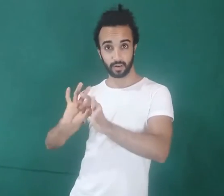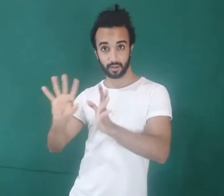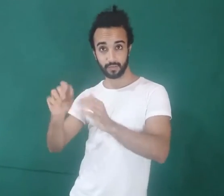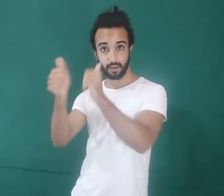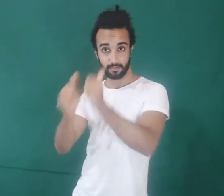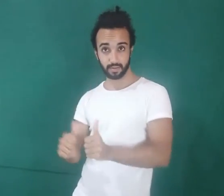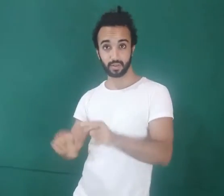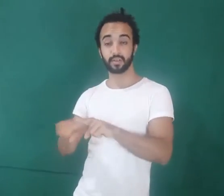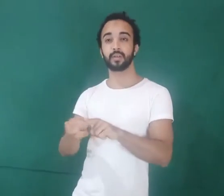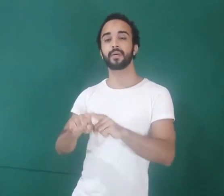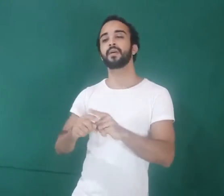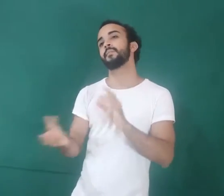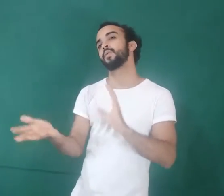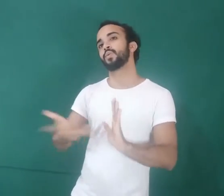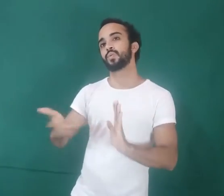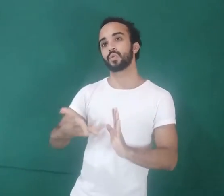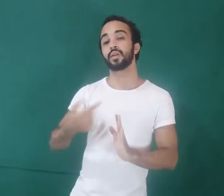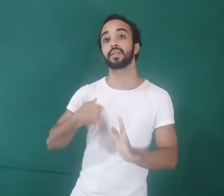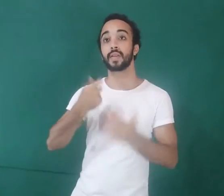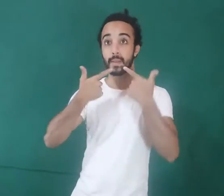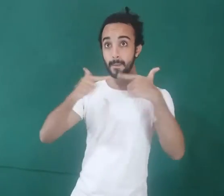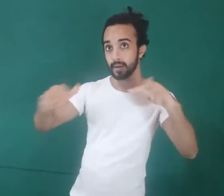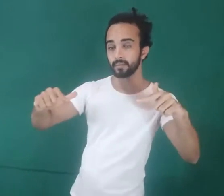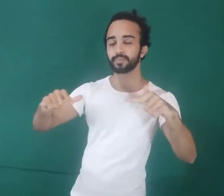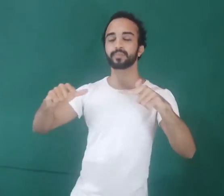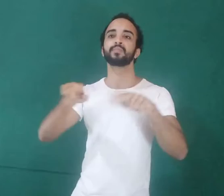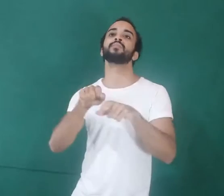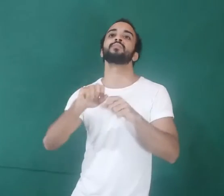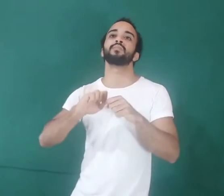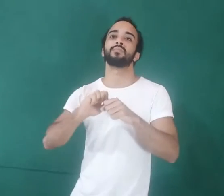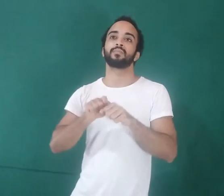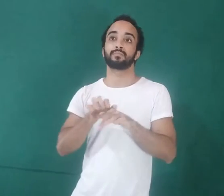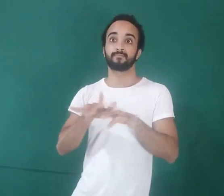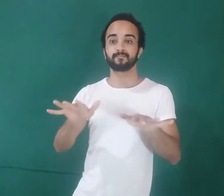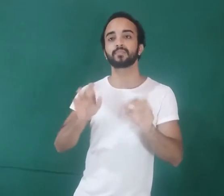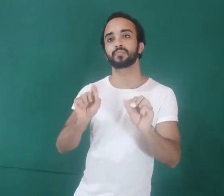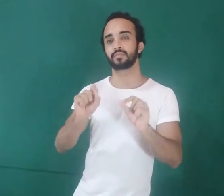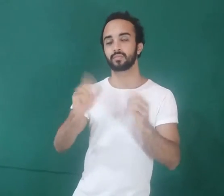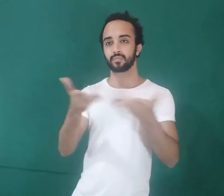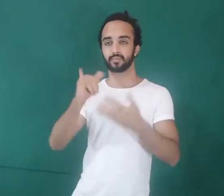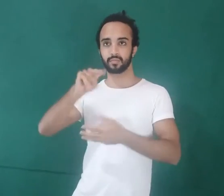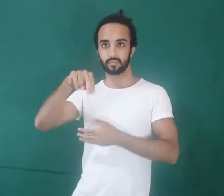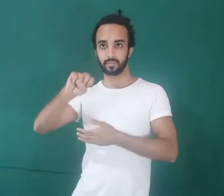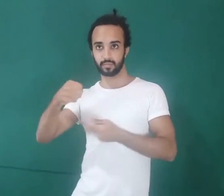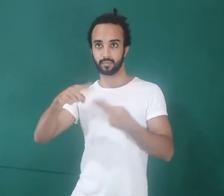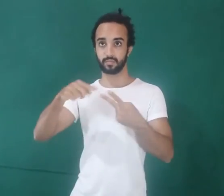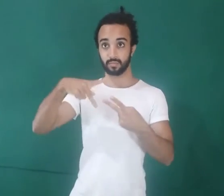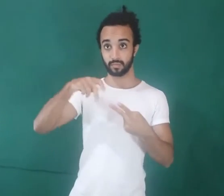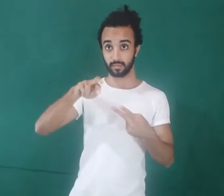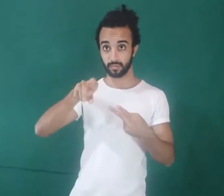e produtora de linguagem viral. Sobe nesse bote? Hoje quem bate um papo com ele é Inês Maia e Pedro Toscano,